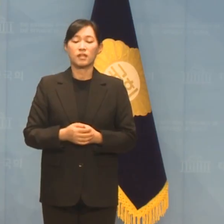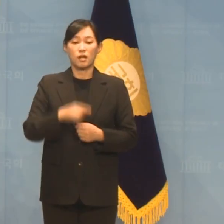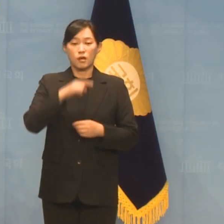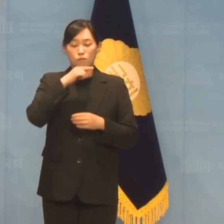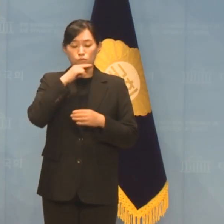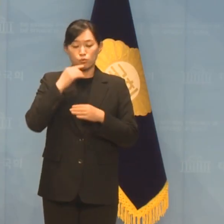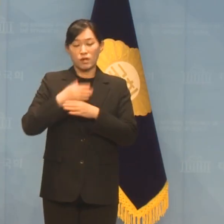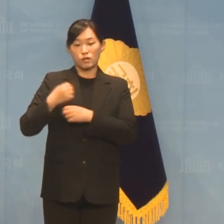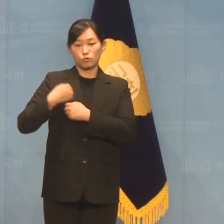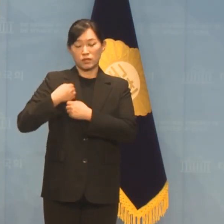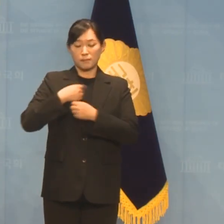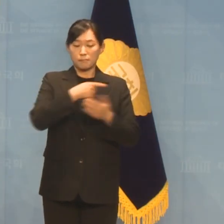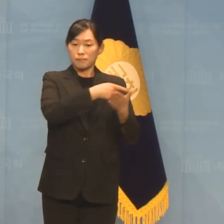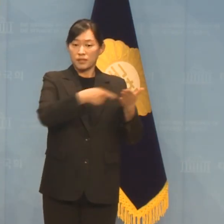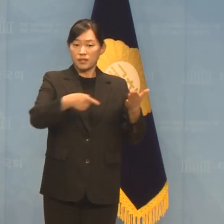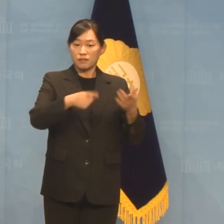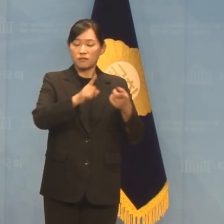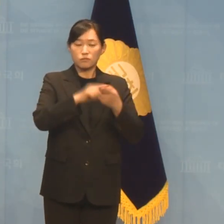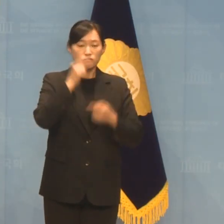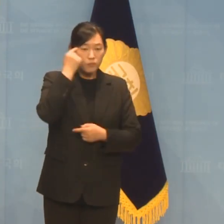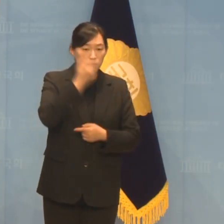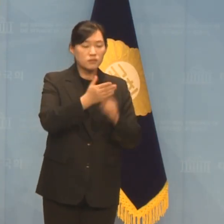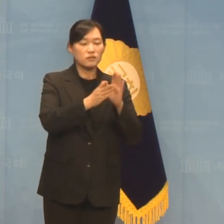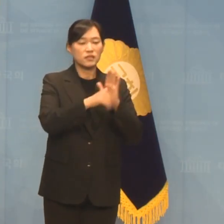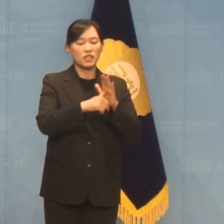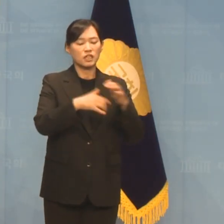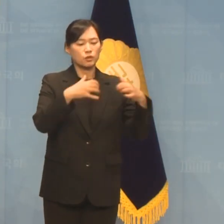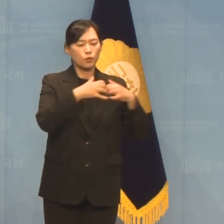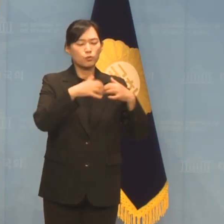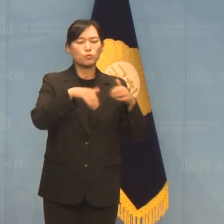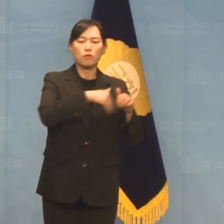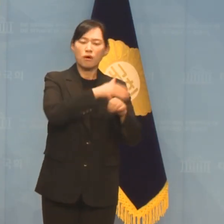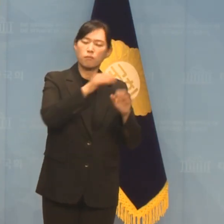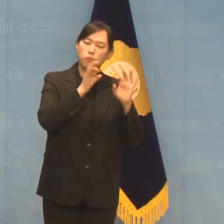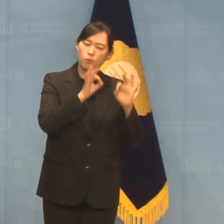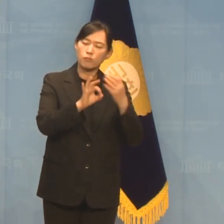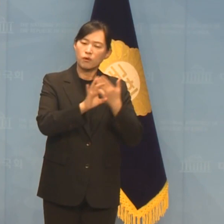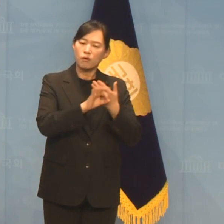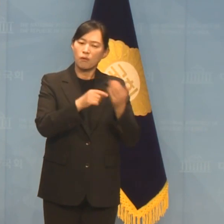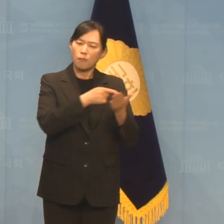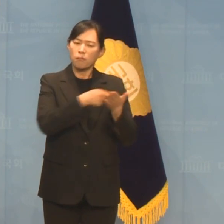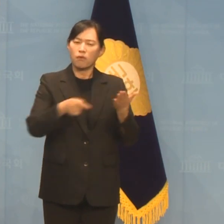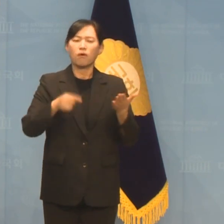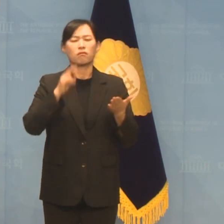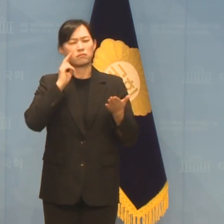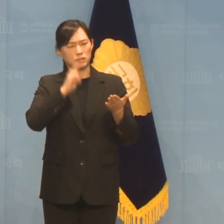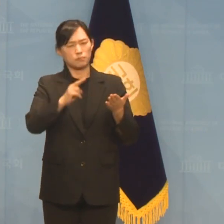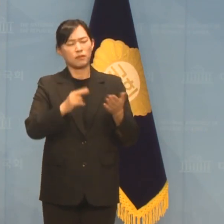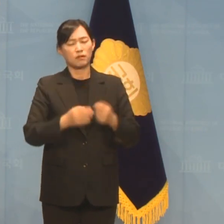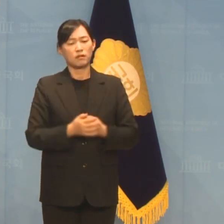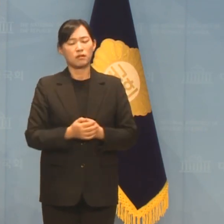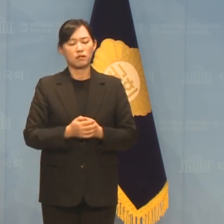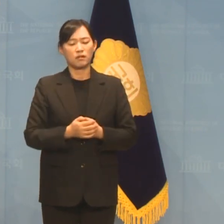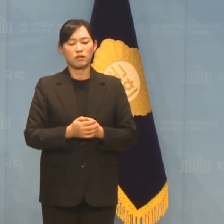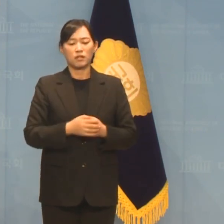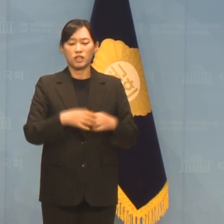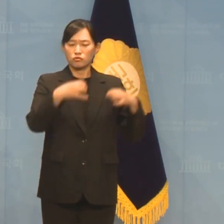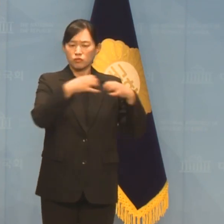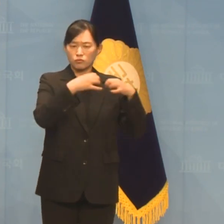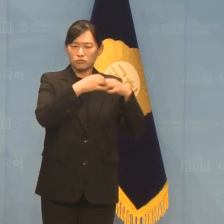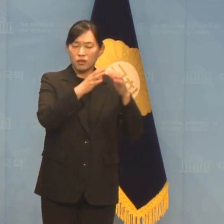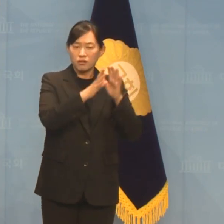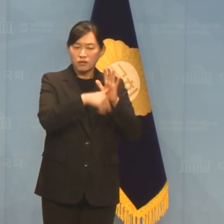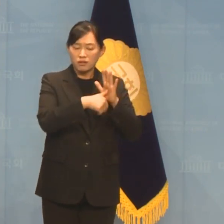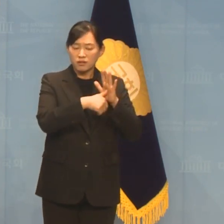북한군의 피해 정도에 관한 제 물음에 전투 상황을 놓고 보면 피해가 엄청 커요. 우리가 전투할